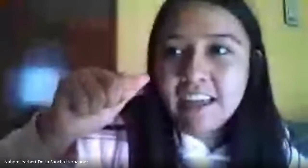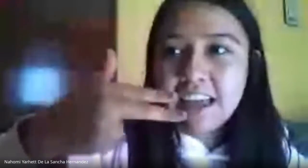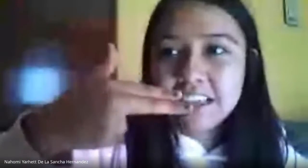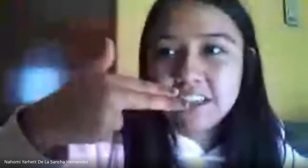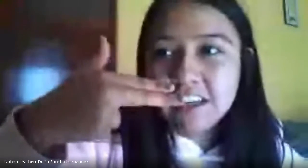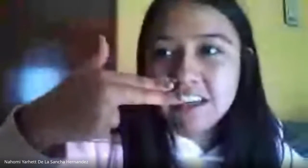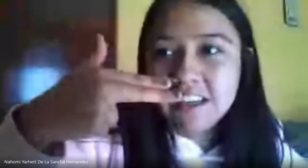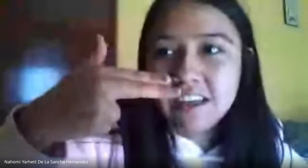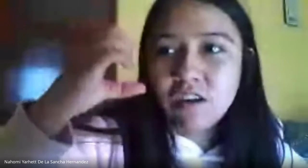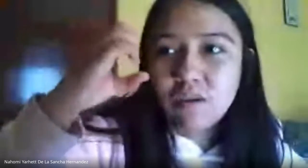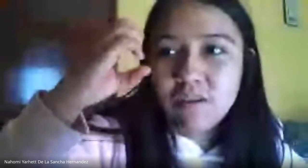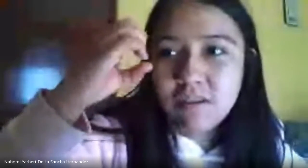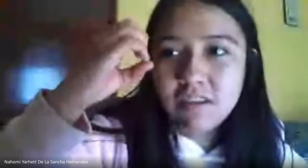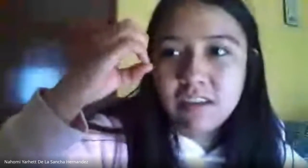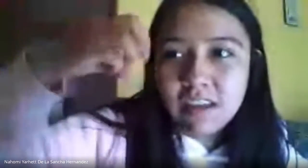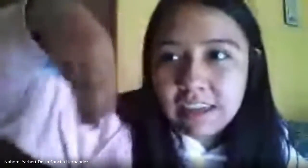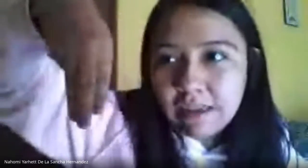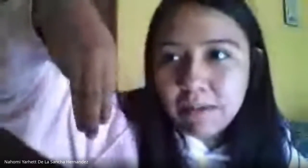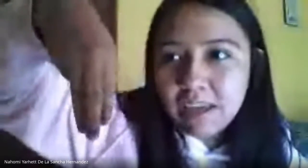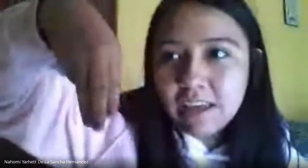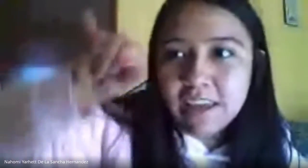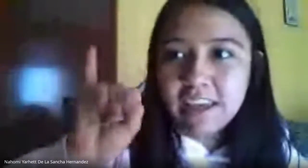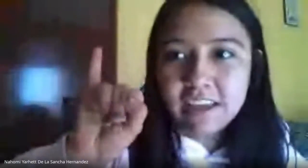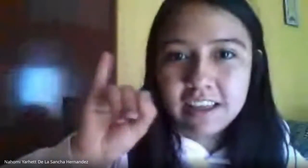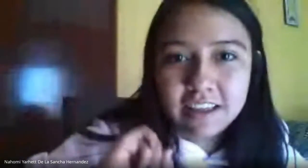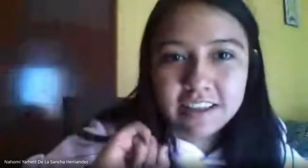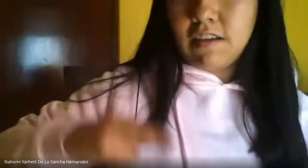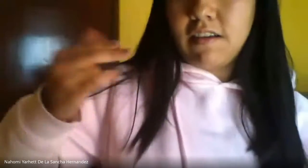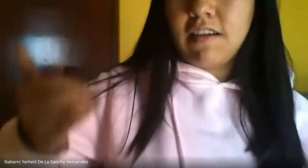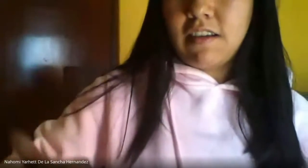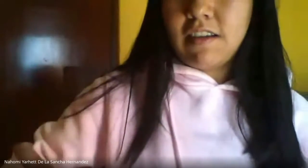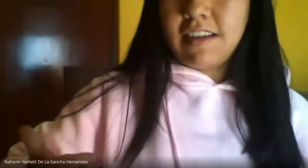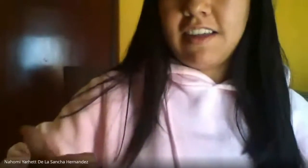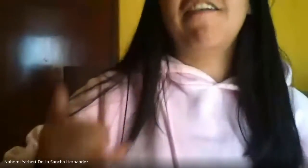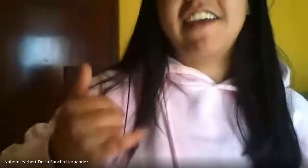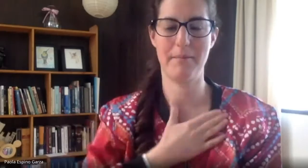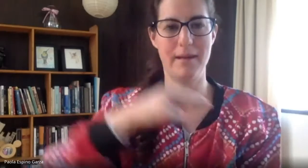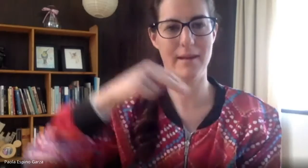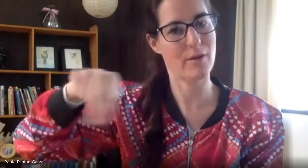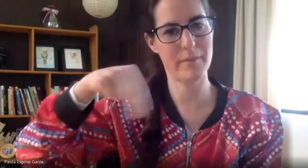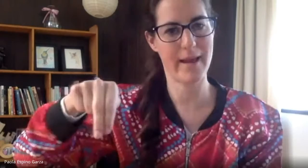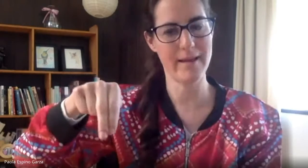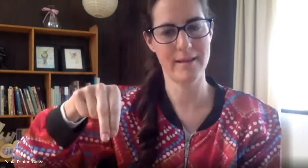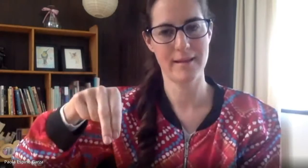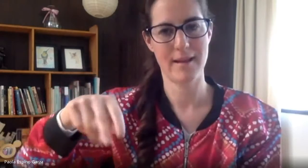poder presentarnos, vamos a poder conocer el alfabeto en lengua de señas. Mi nombre